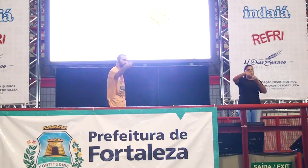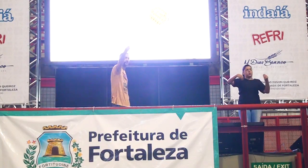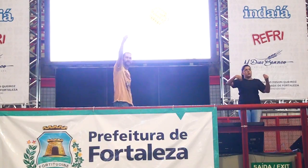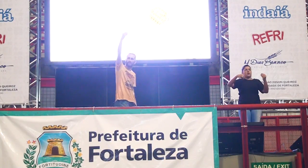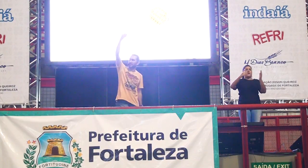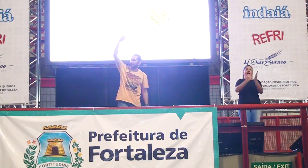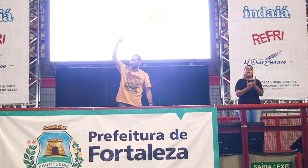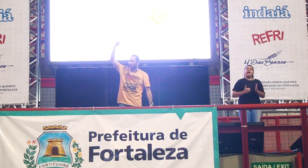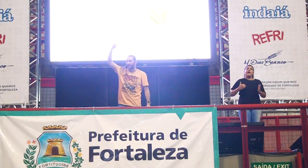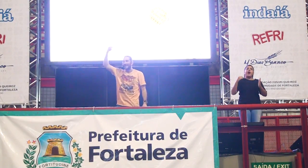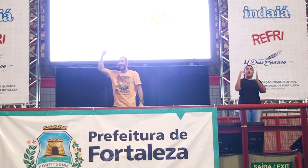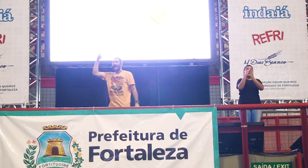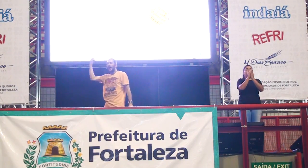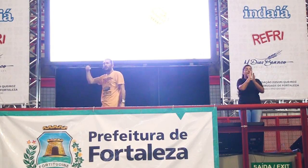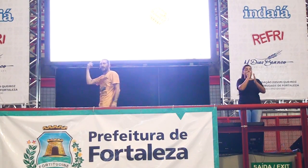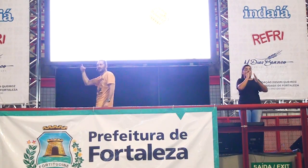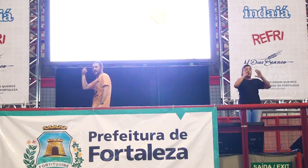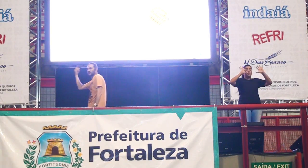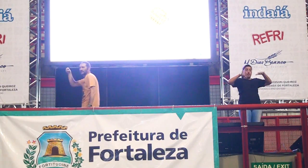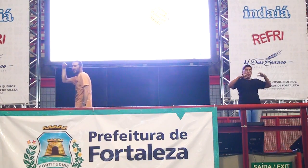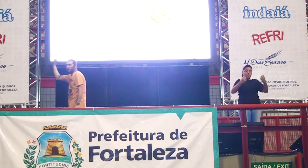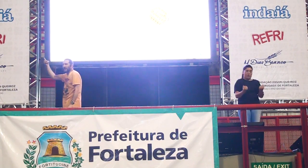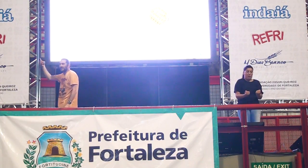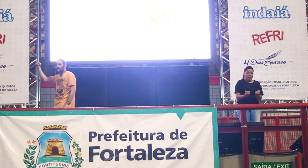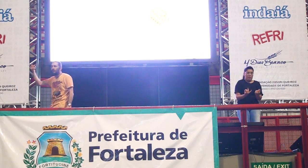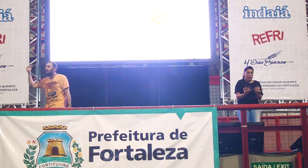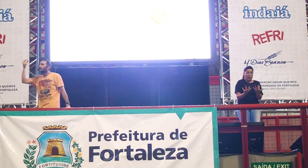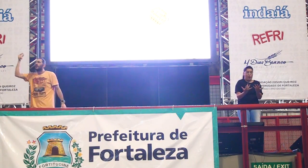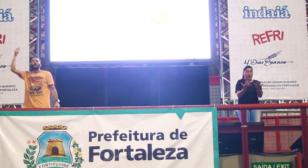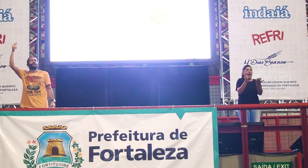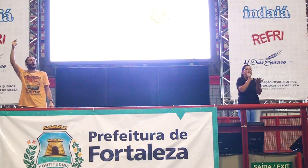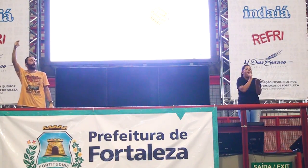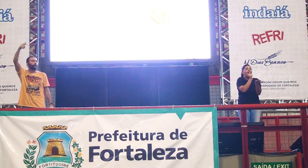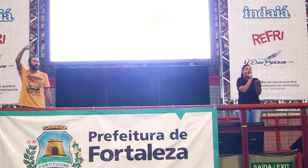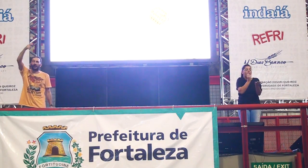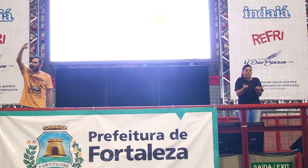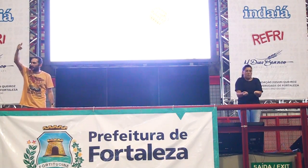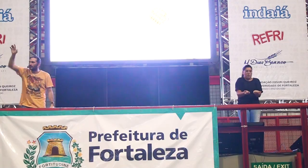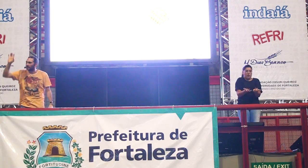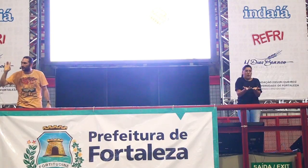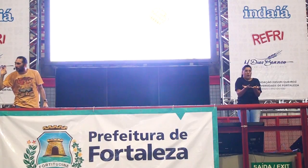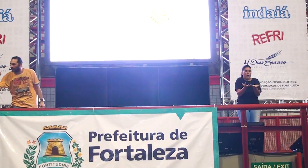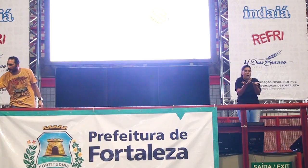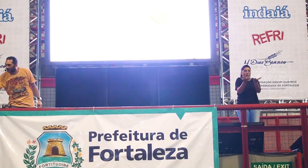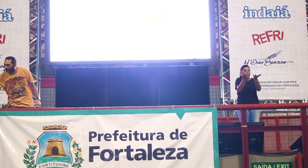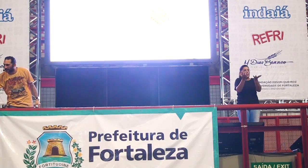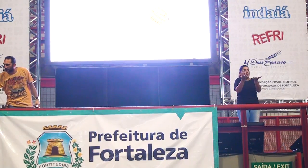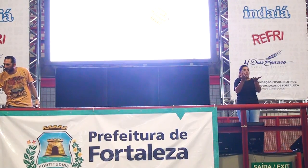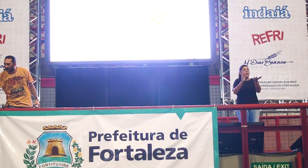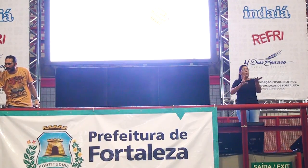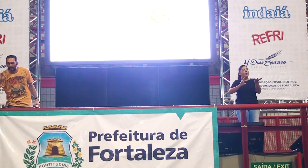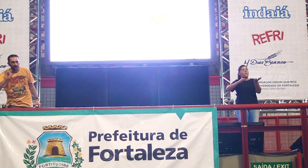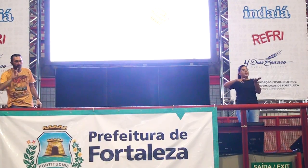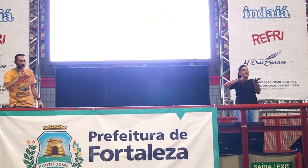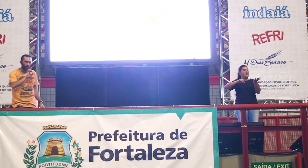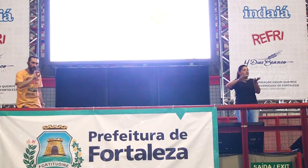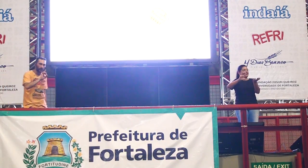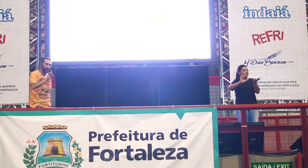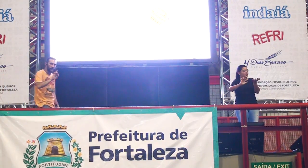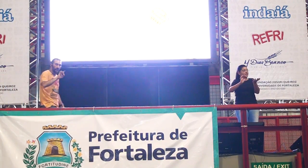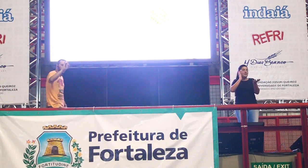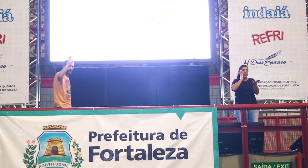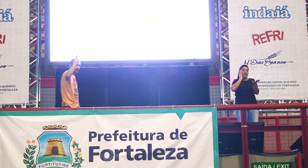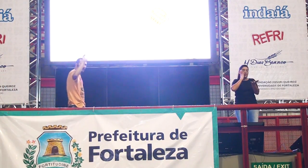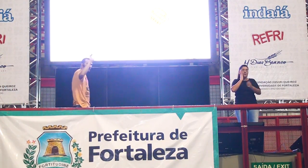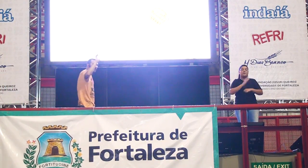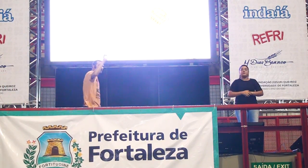alta taxa de evaporação. Alta taxa de evaporação, maior umidade. Ficou claro na cabeça de vocês?